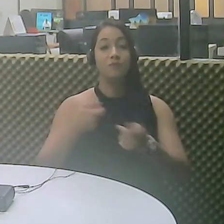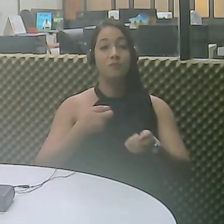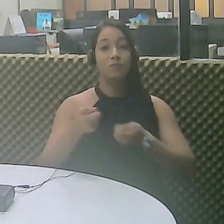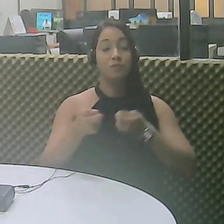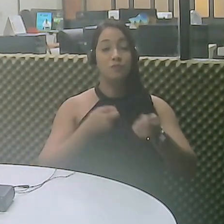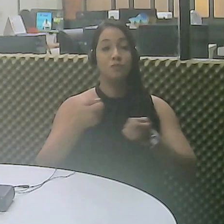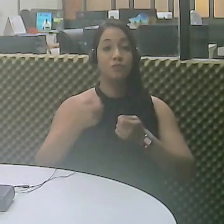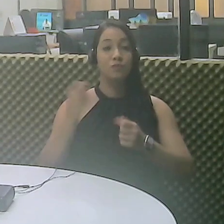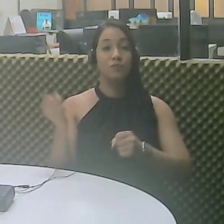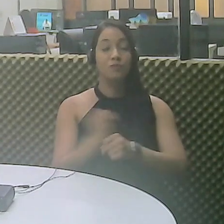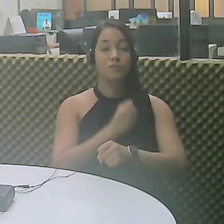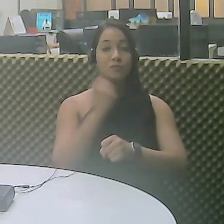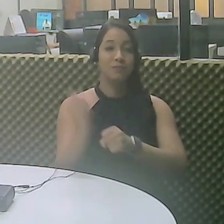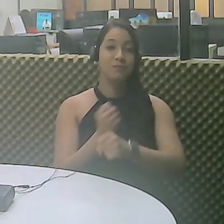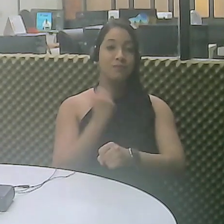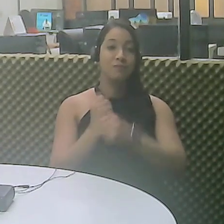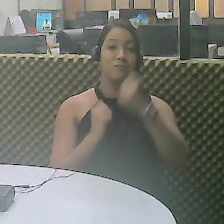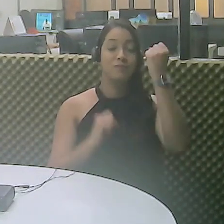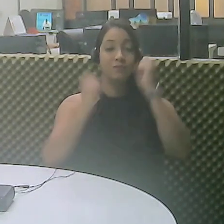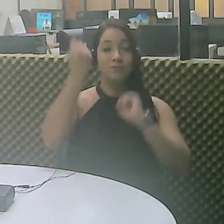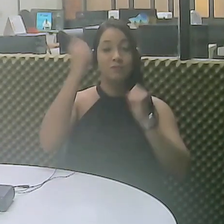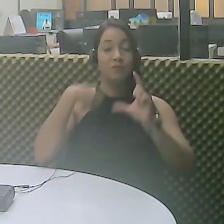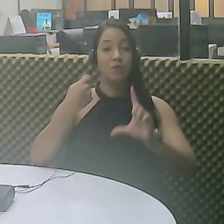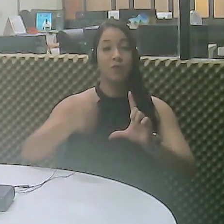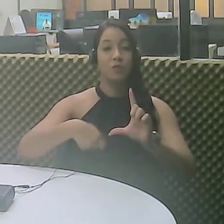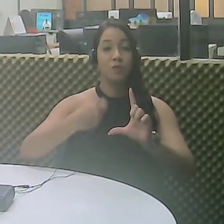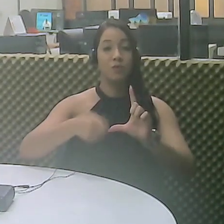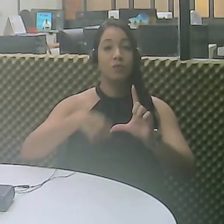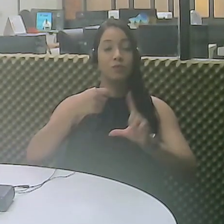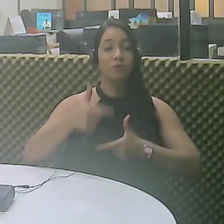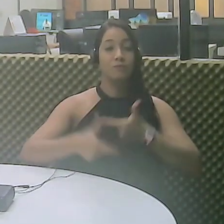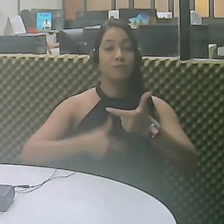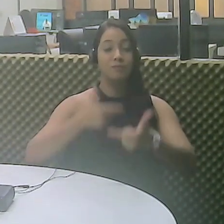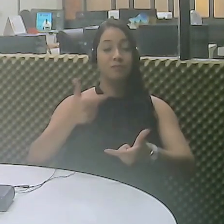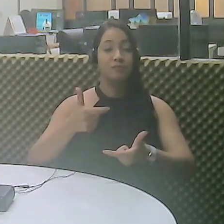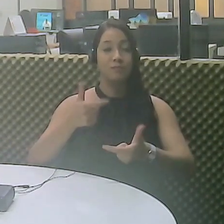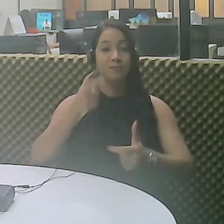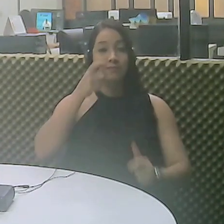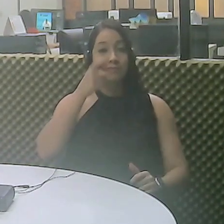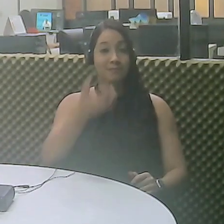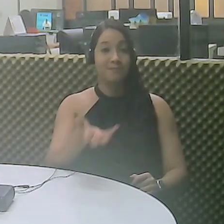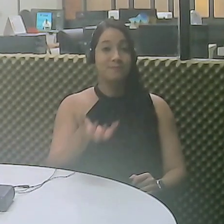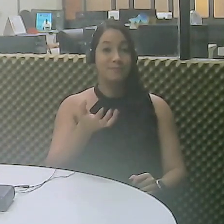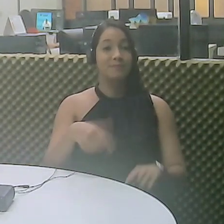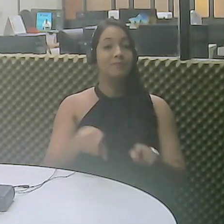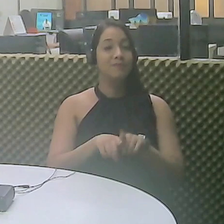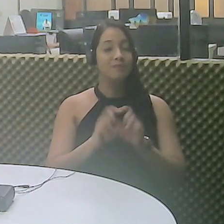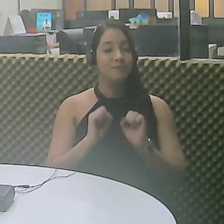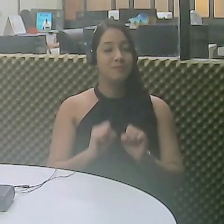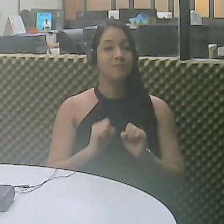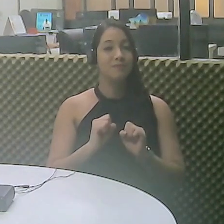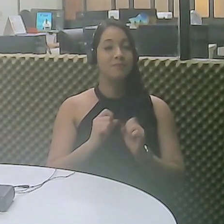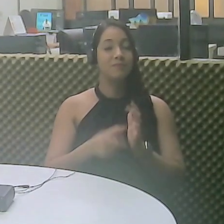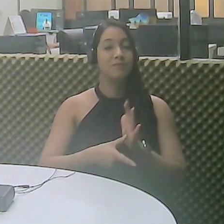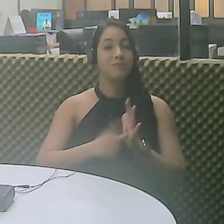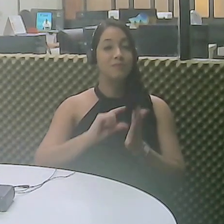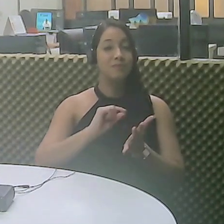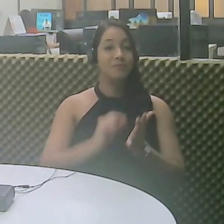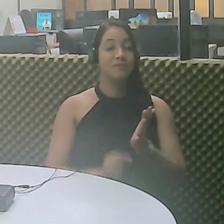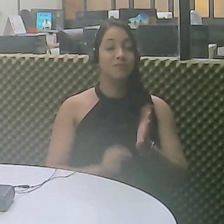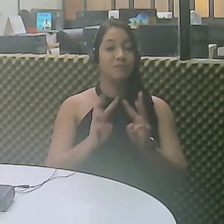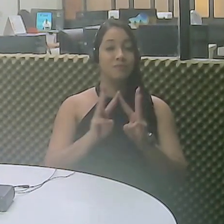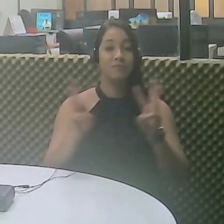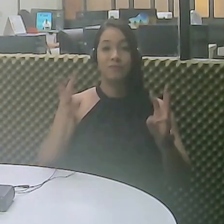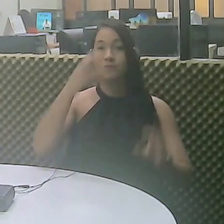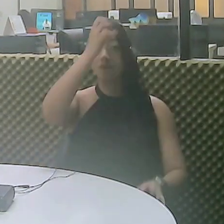comércio, construção civil, indústria, logística e serviços. Os interessados também podem realizar o pré-cadastro no